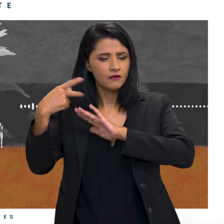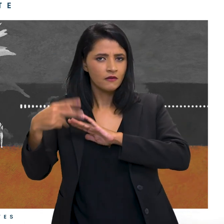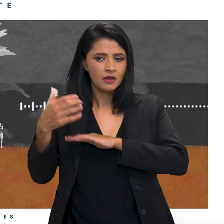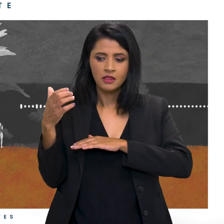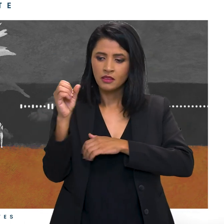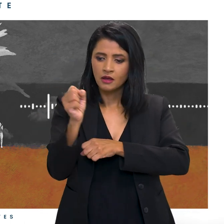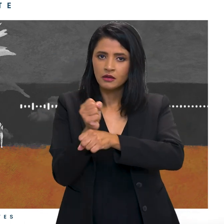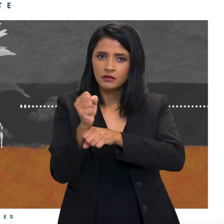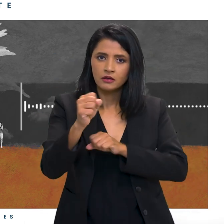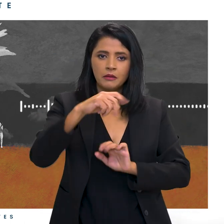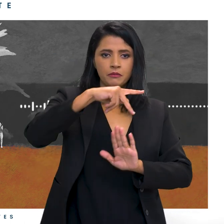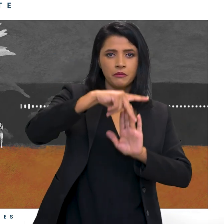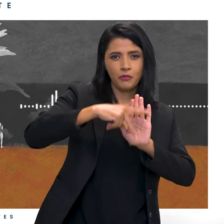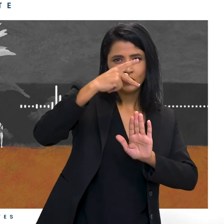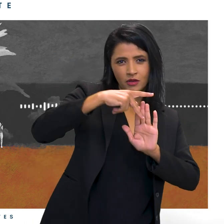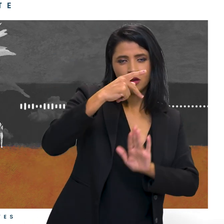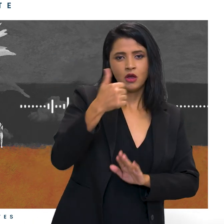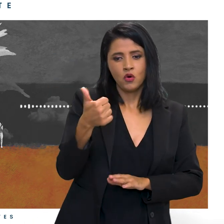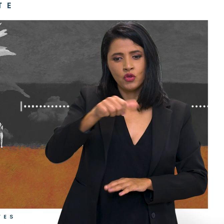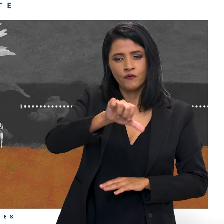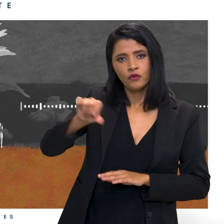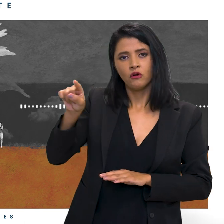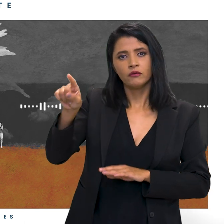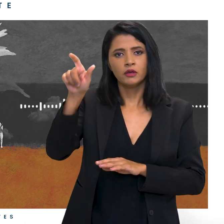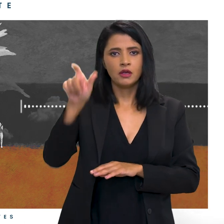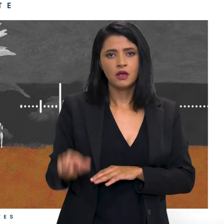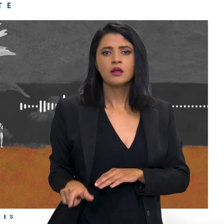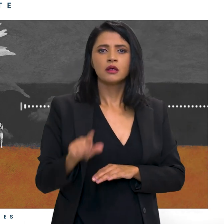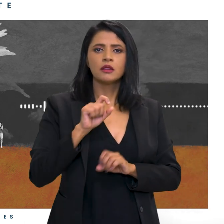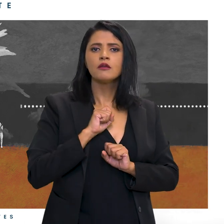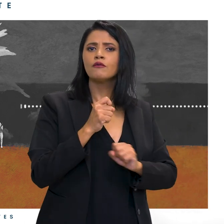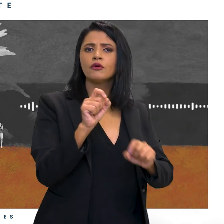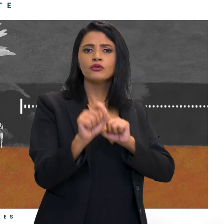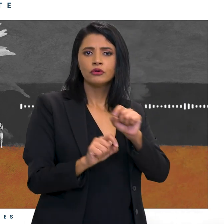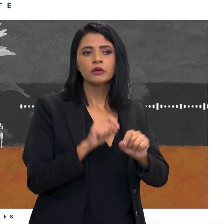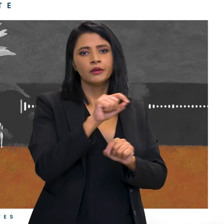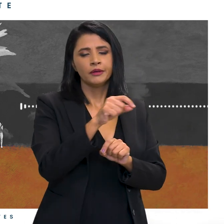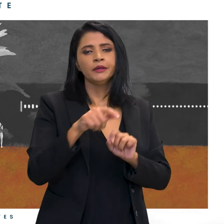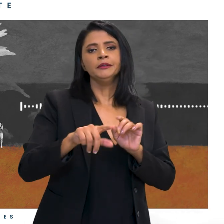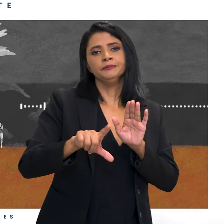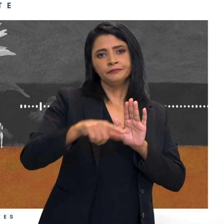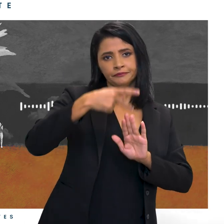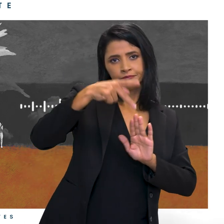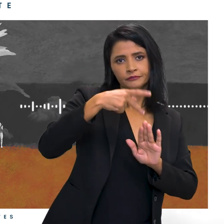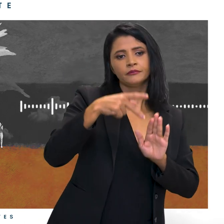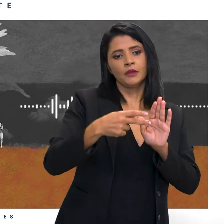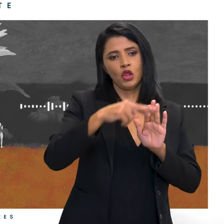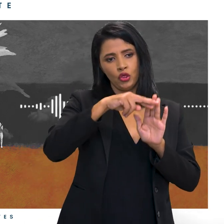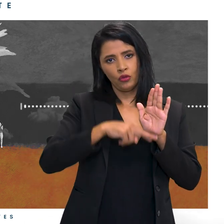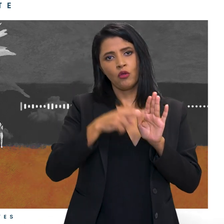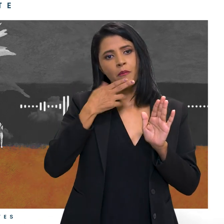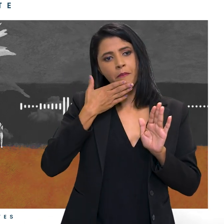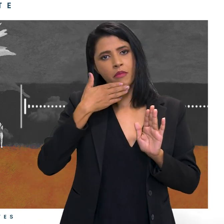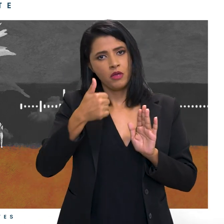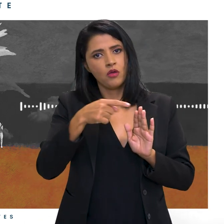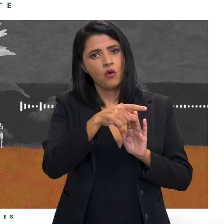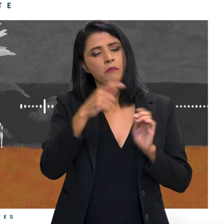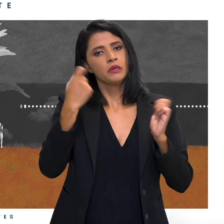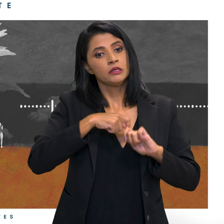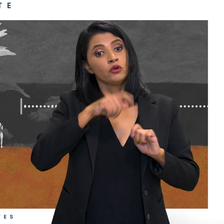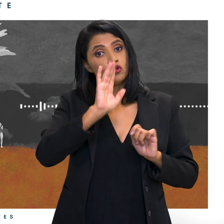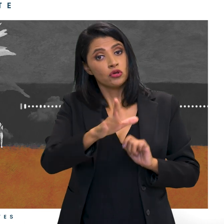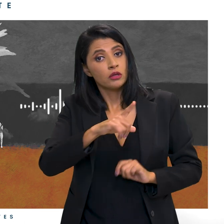que ela faz, dos 10 anos da portaria 199, Regina defende que, apesar da atualização necessária dessa norma, é